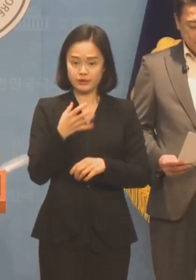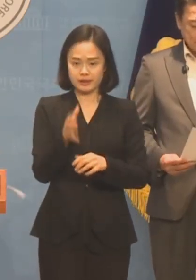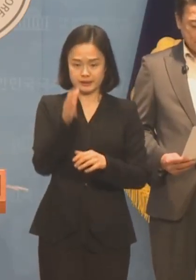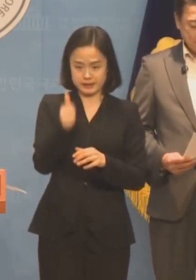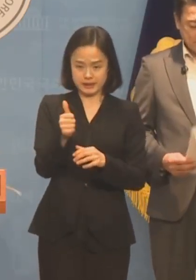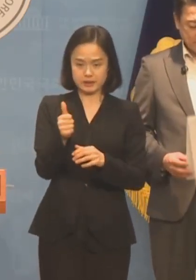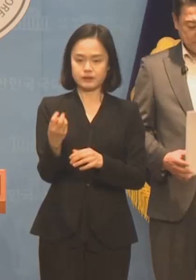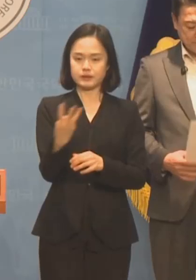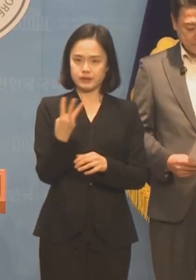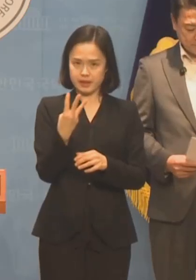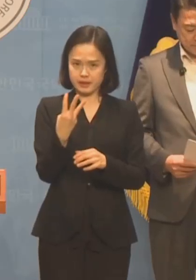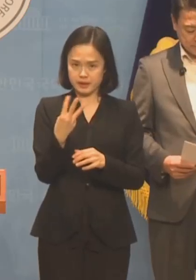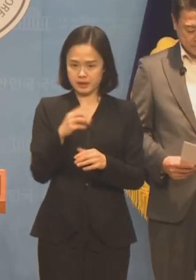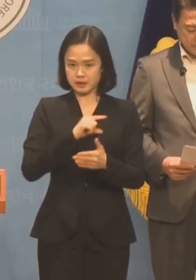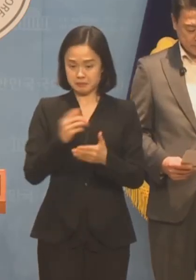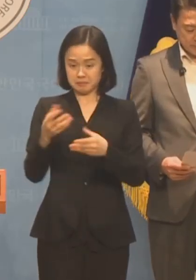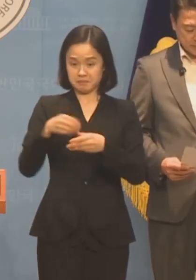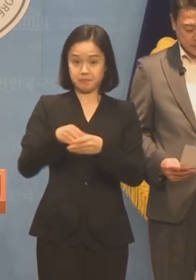포함되어 있습니다.